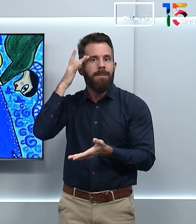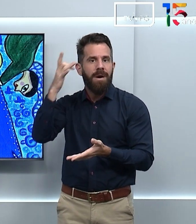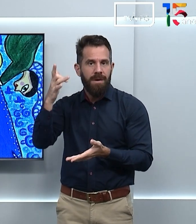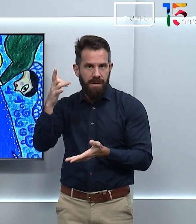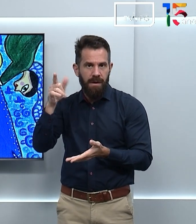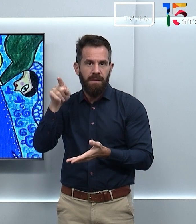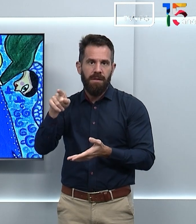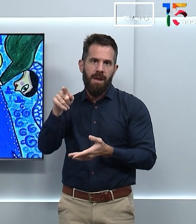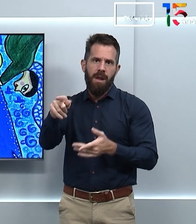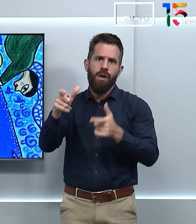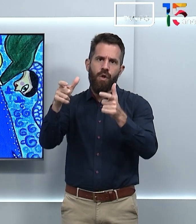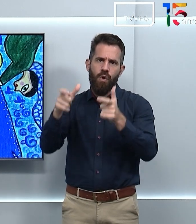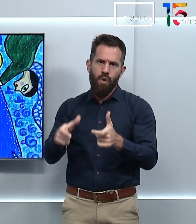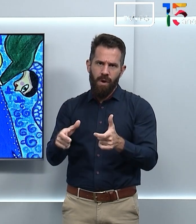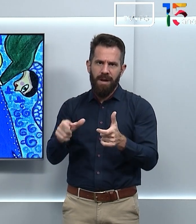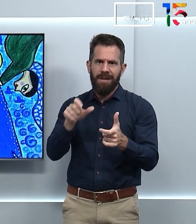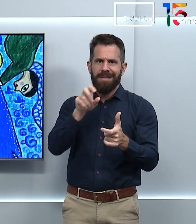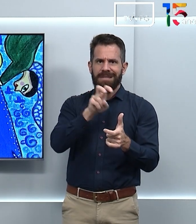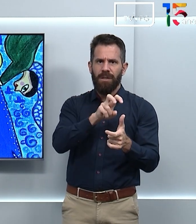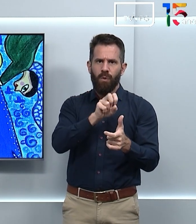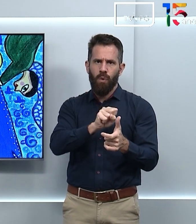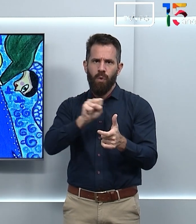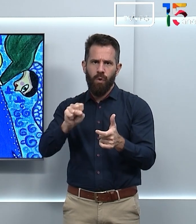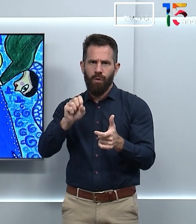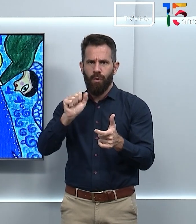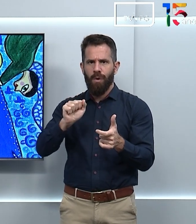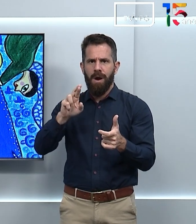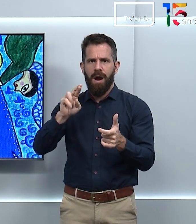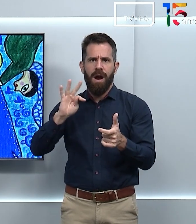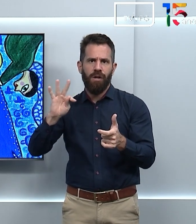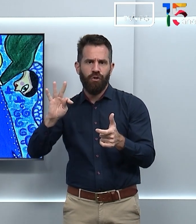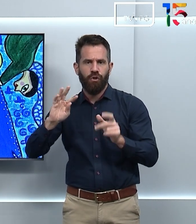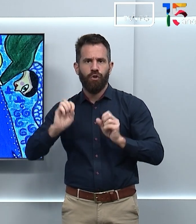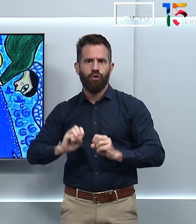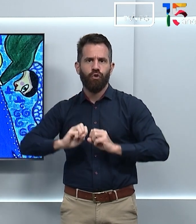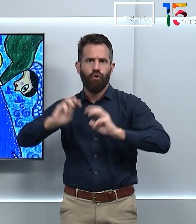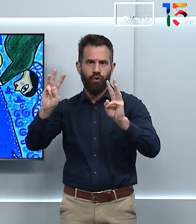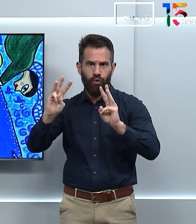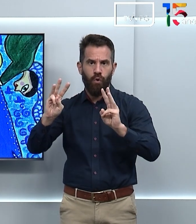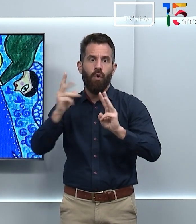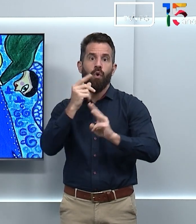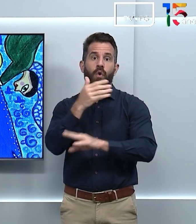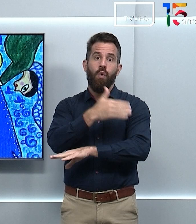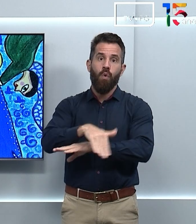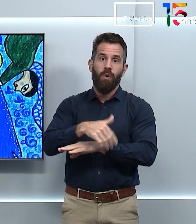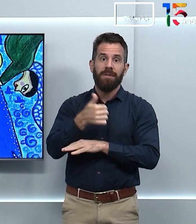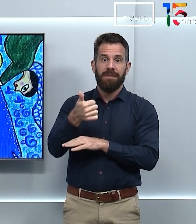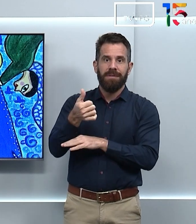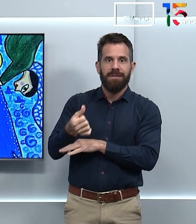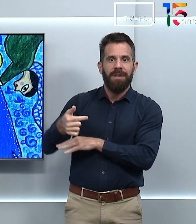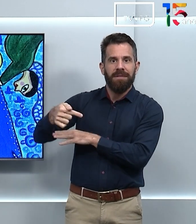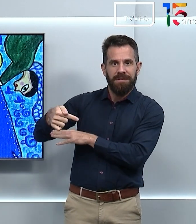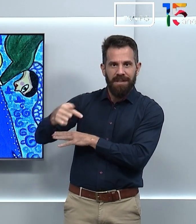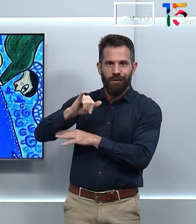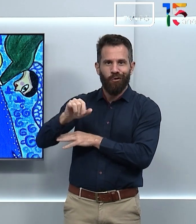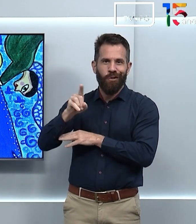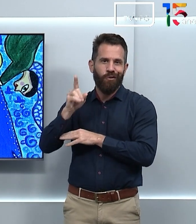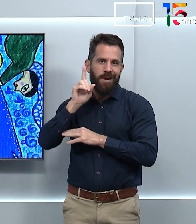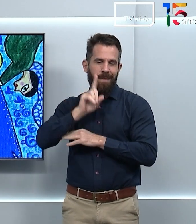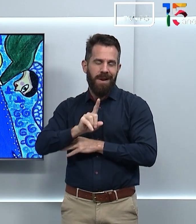Art Show, que fica na Rua C-167, no Jardim América.